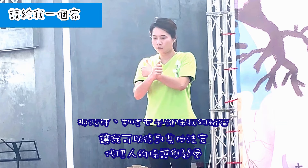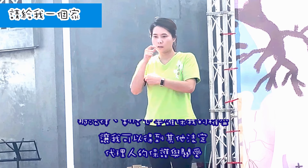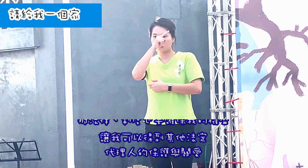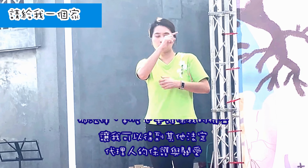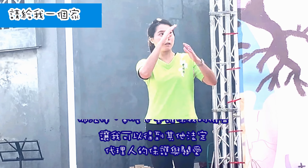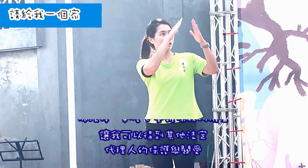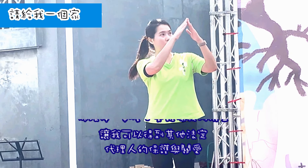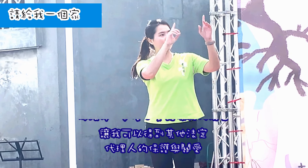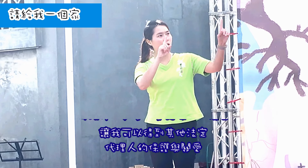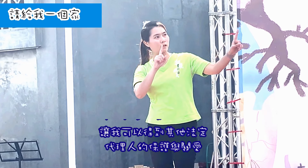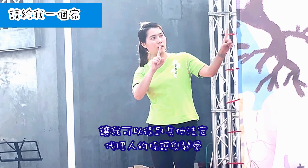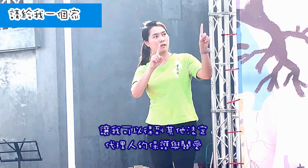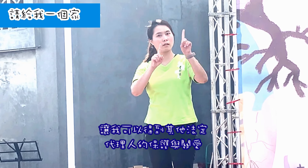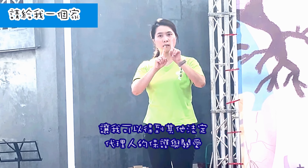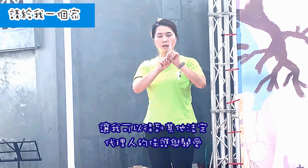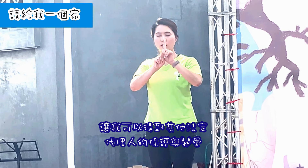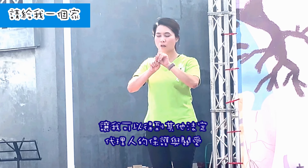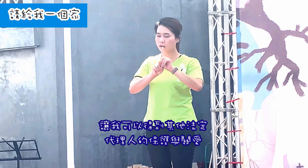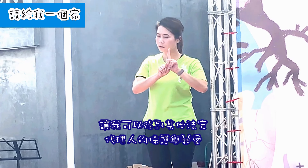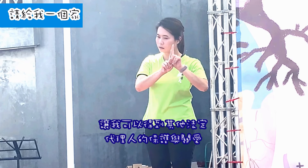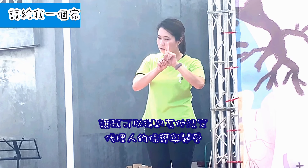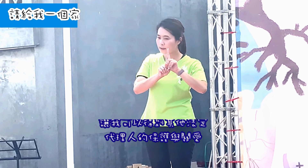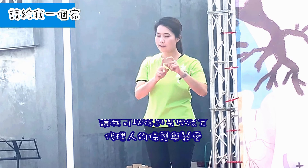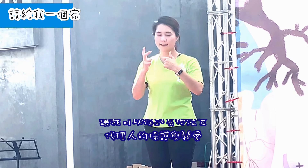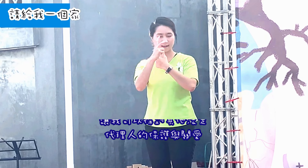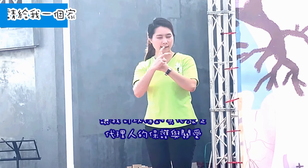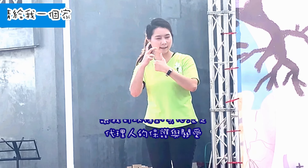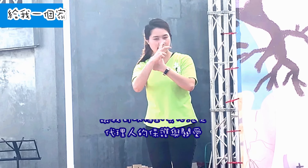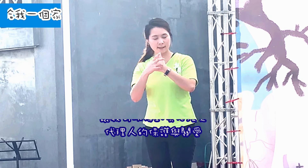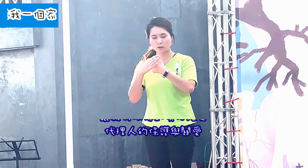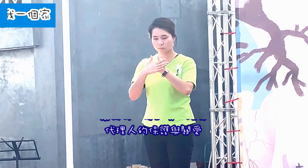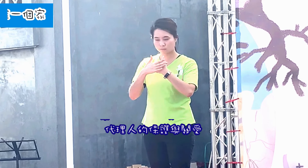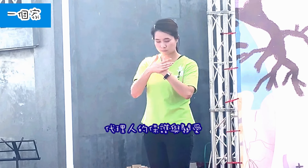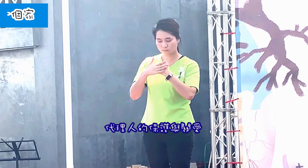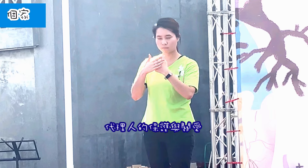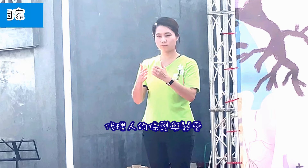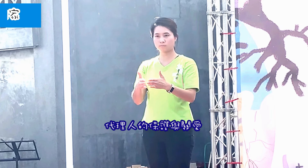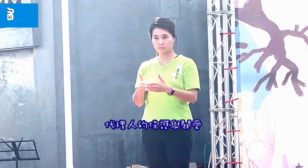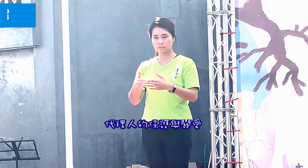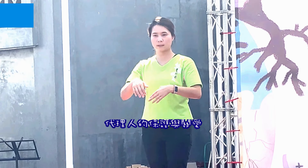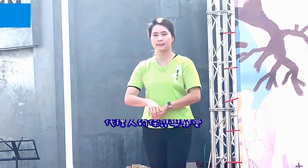到其他法定代理人的保护和关爱。